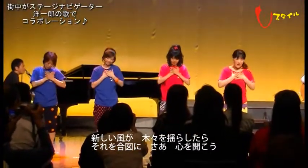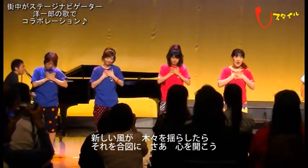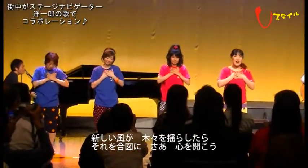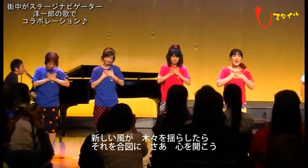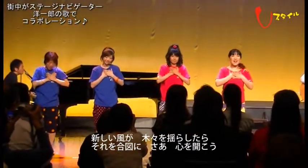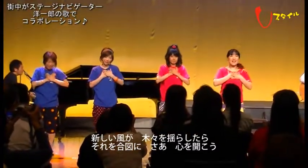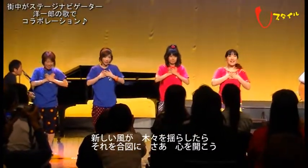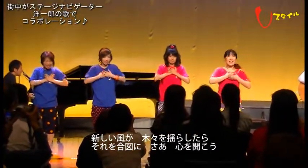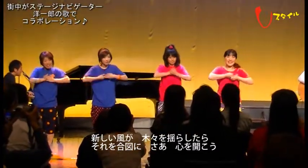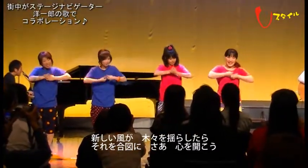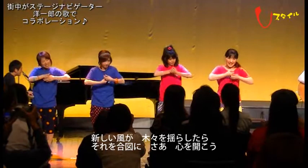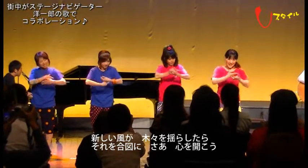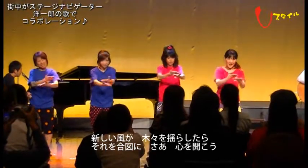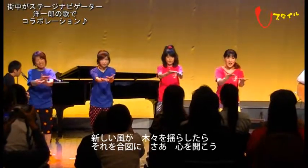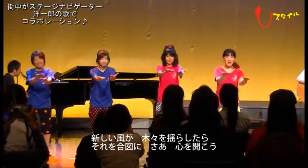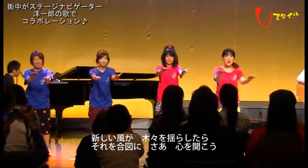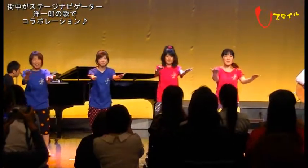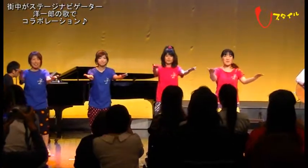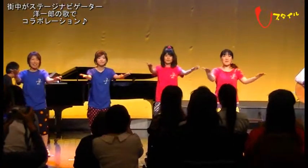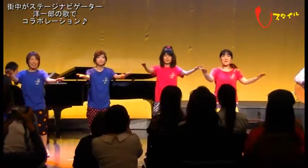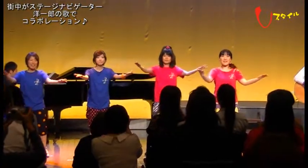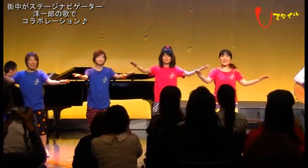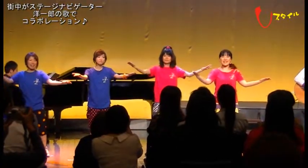meni